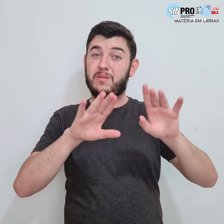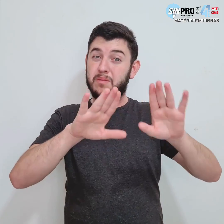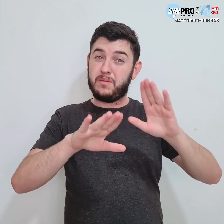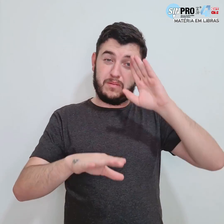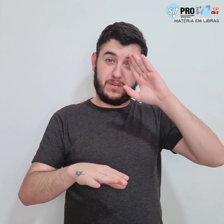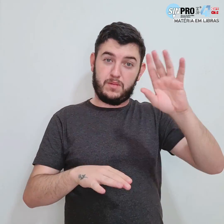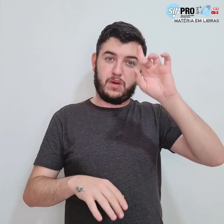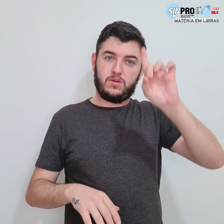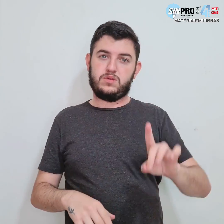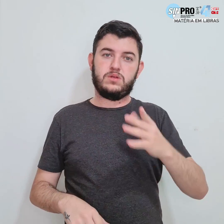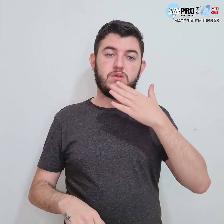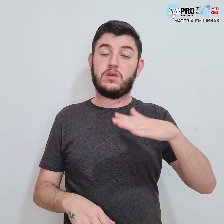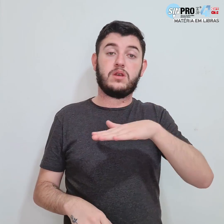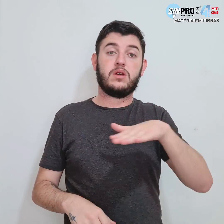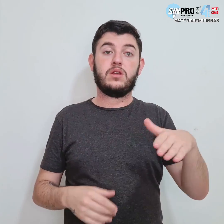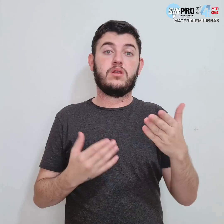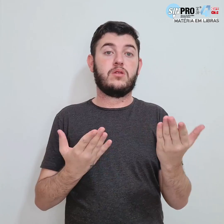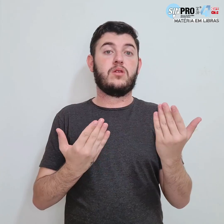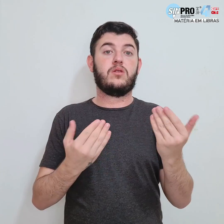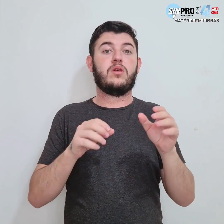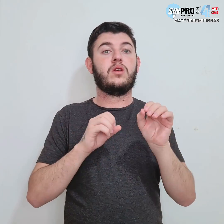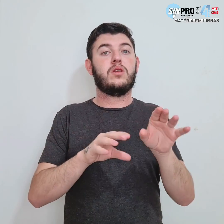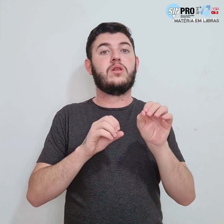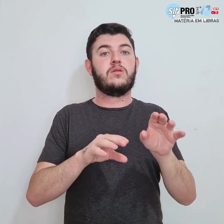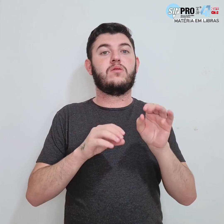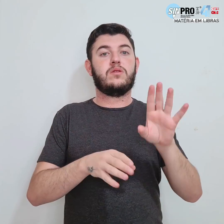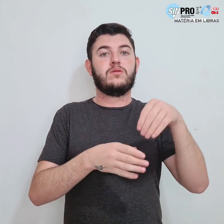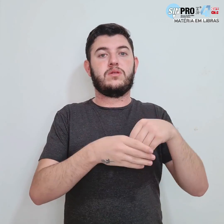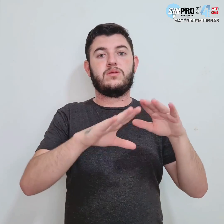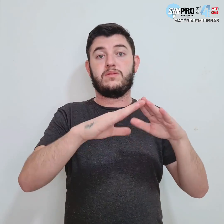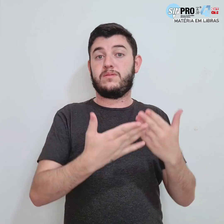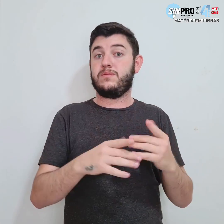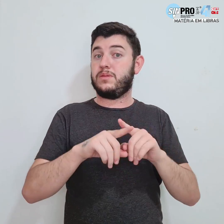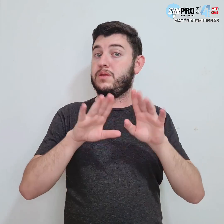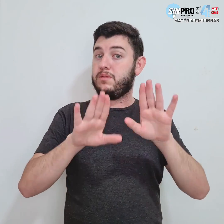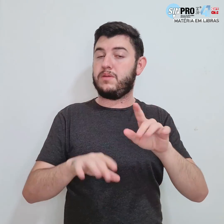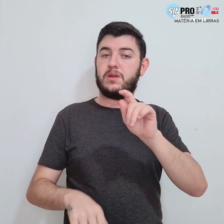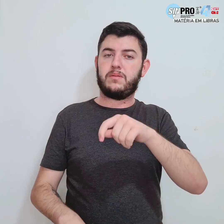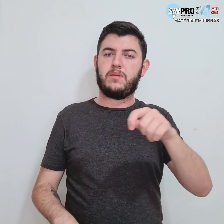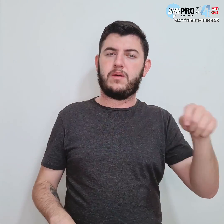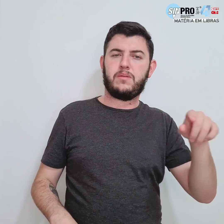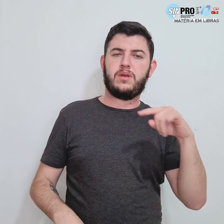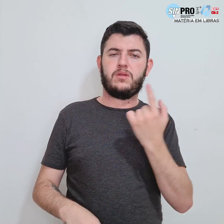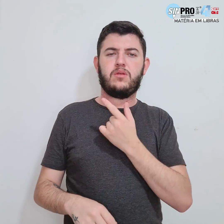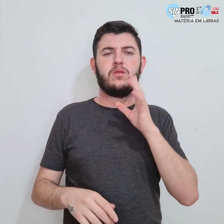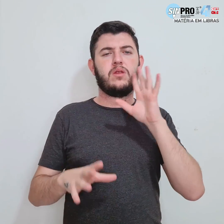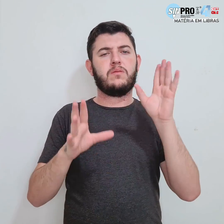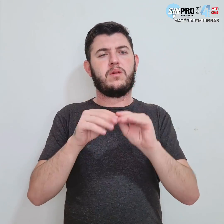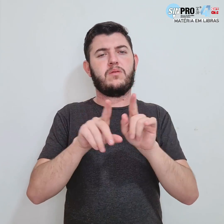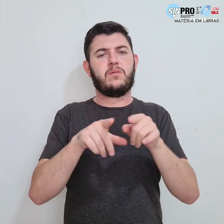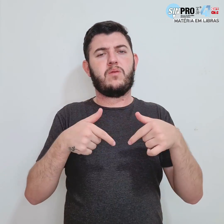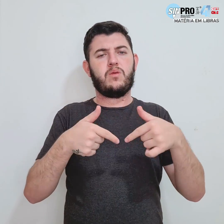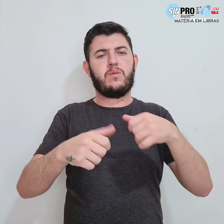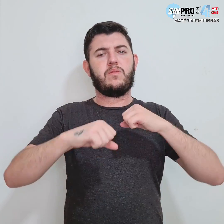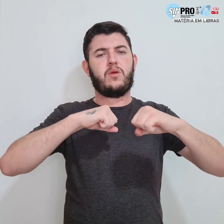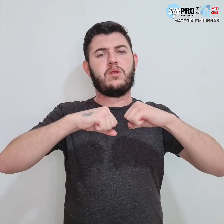e, sobretudo, ao direito da criança e do adolescente à educação escolar. Há meses, vimos protestando contra